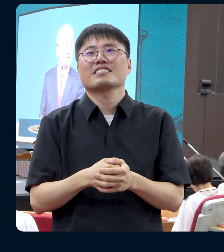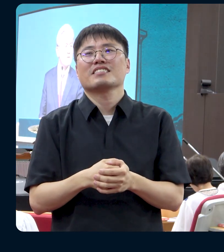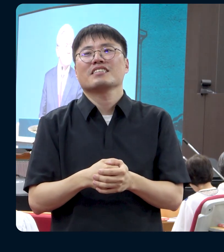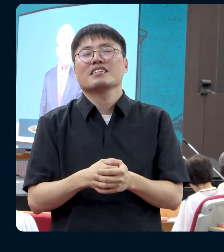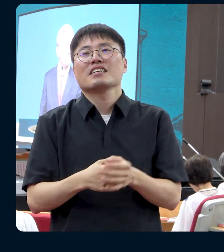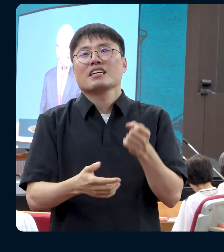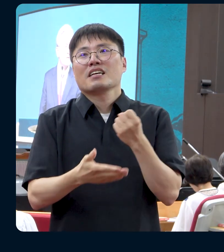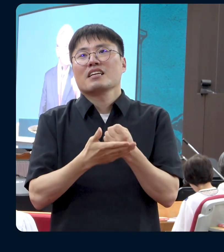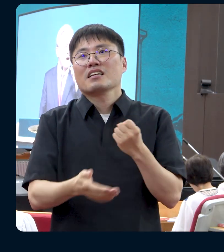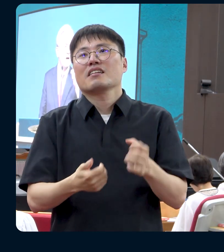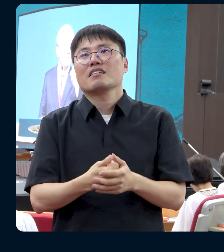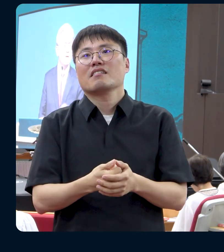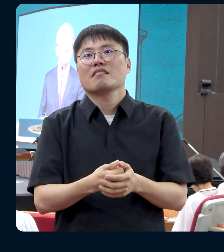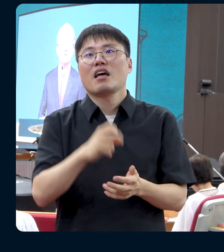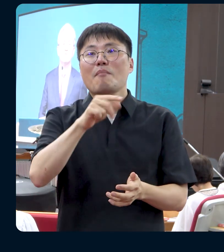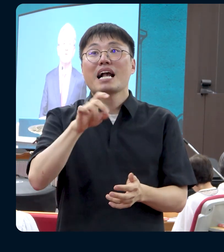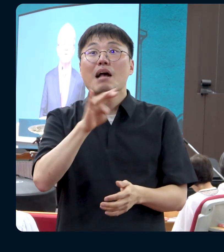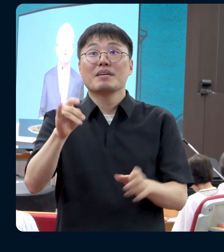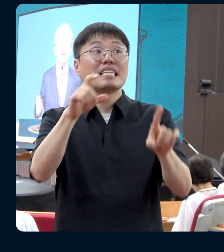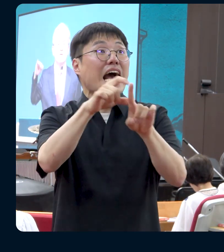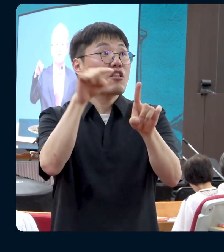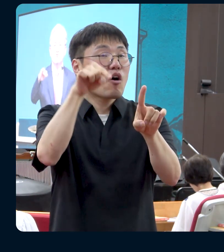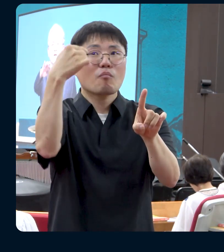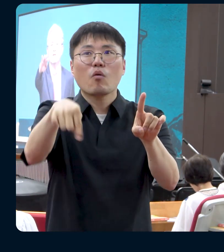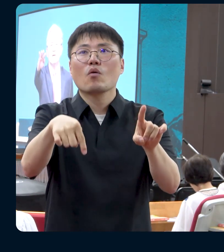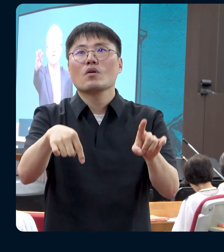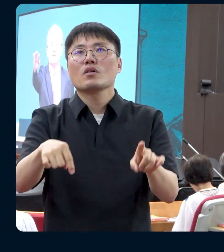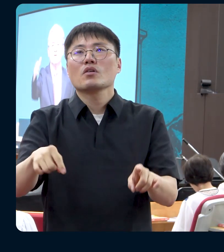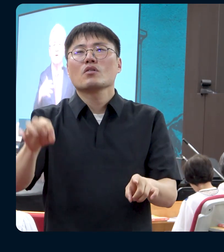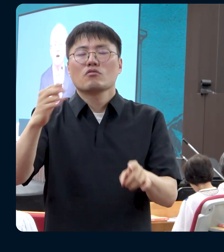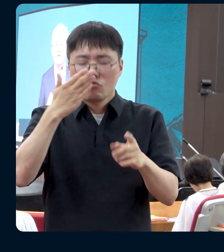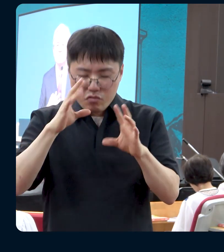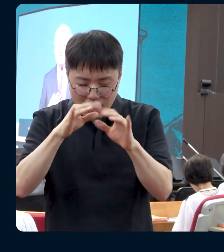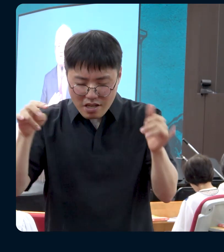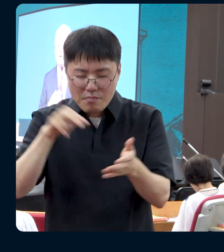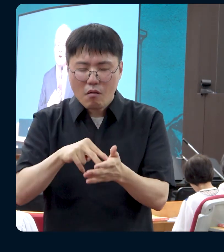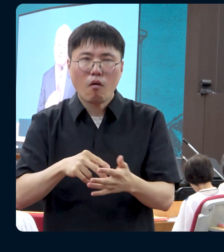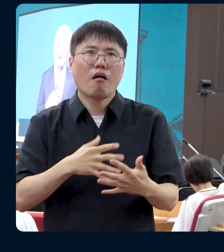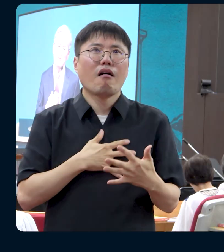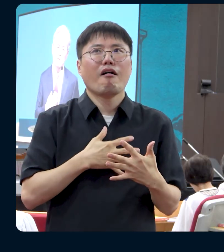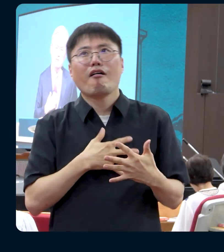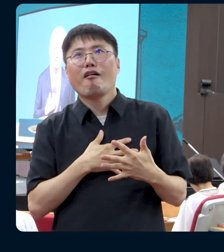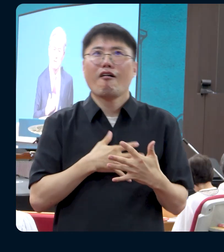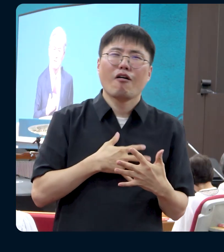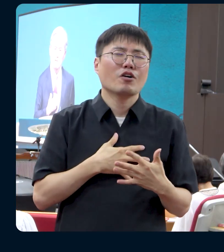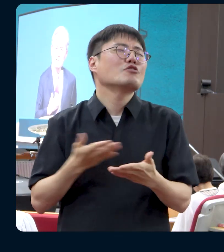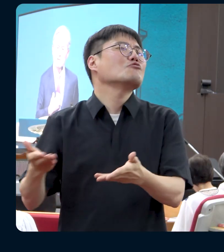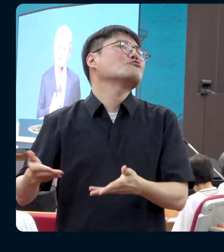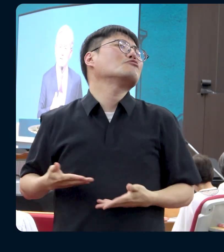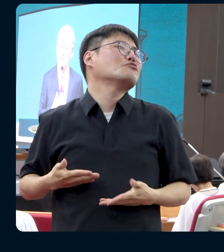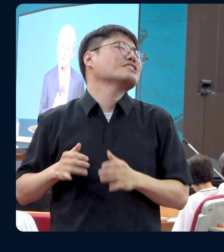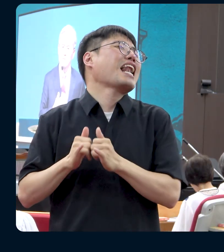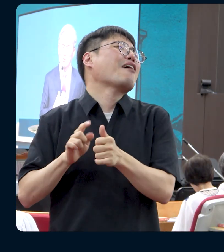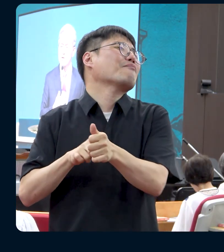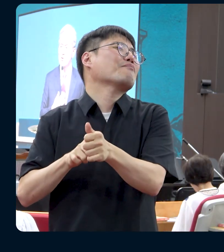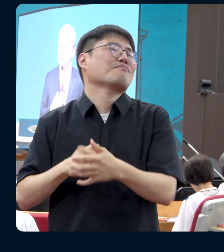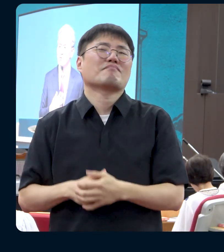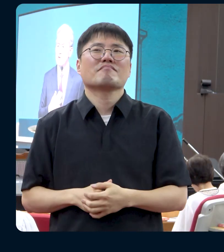쇠망치. 여러분, 그래서 이 마카비란 말은요, 그 유대인들한테는요 가슴 설레게 하는 단어입니다.